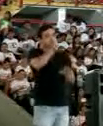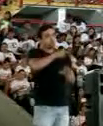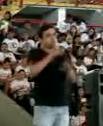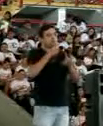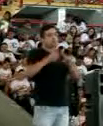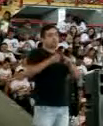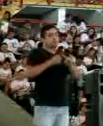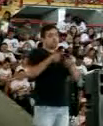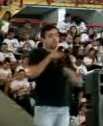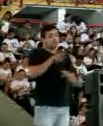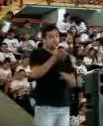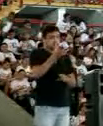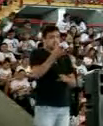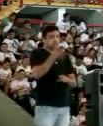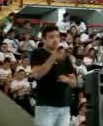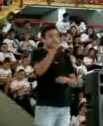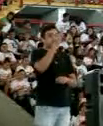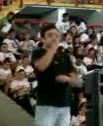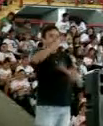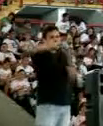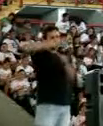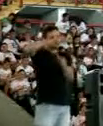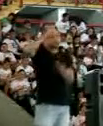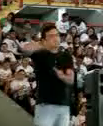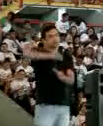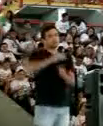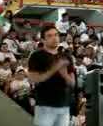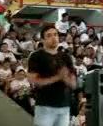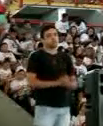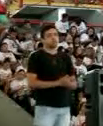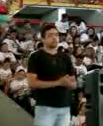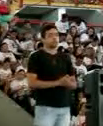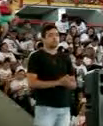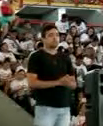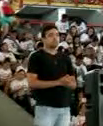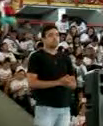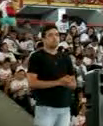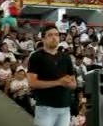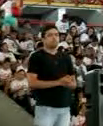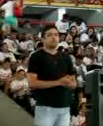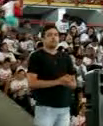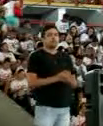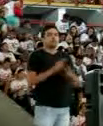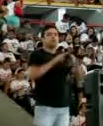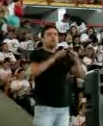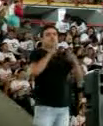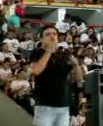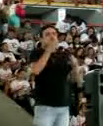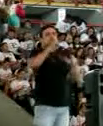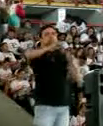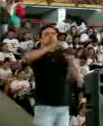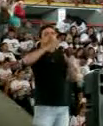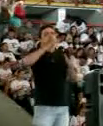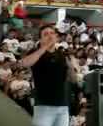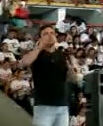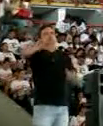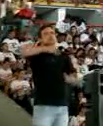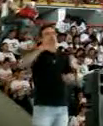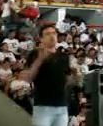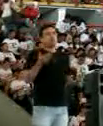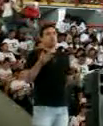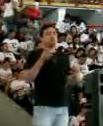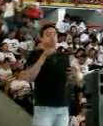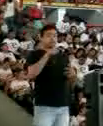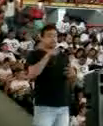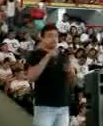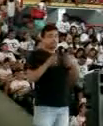Eles queriam transformações mais significativas. Ceciliano, e qual era a transformação? A